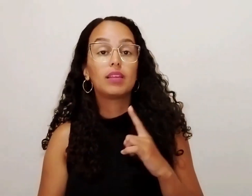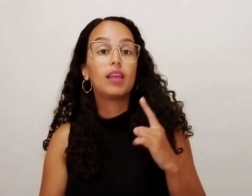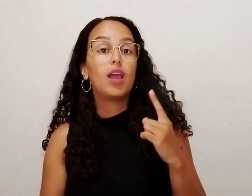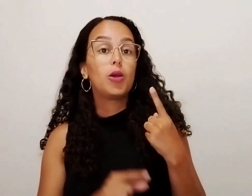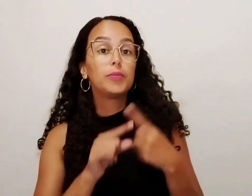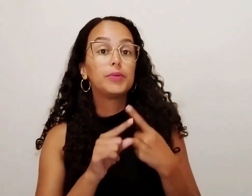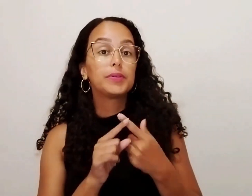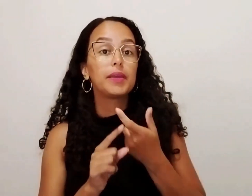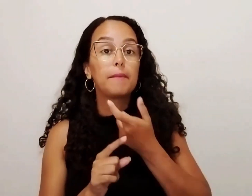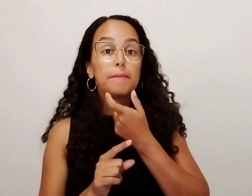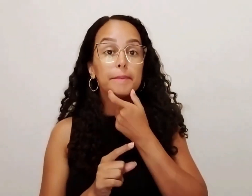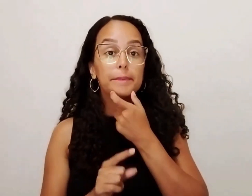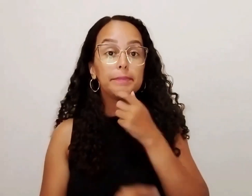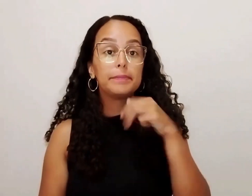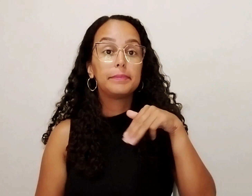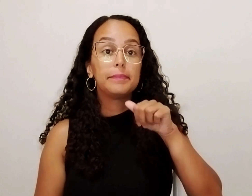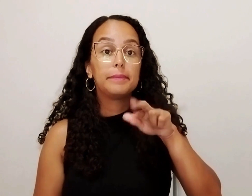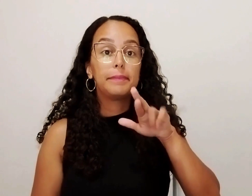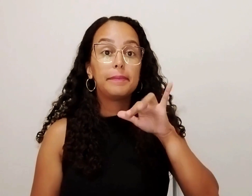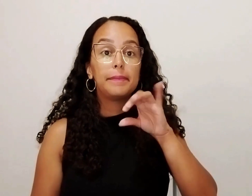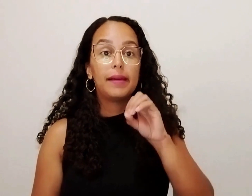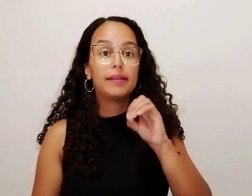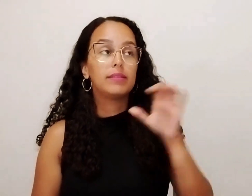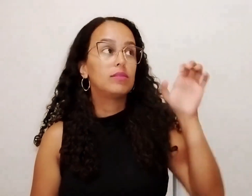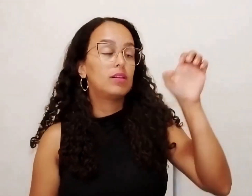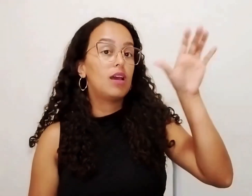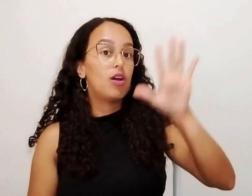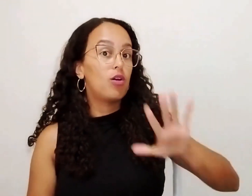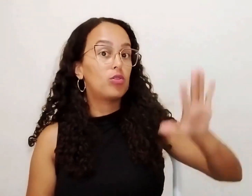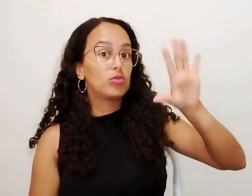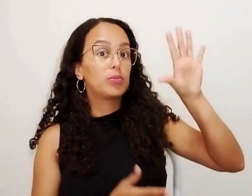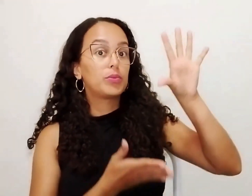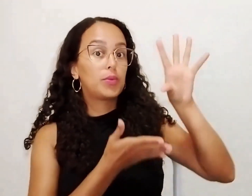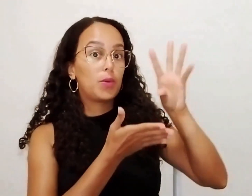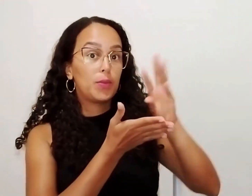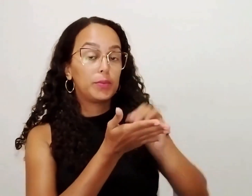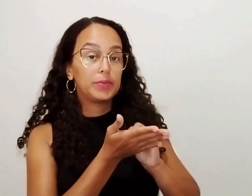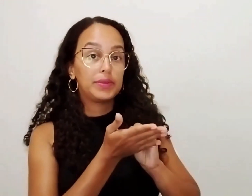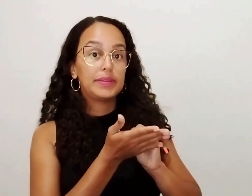vanguardas europeias para criar uma literatura nacional.